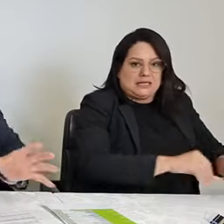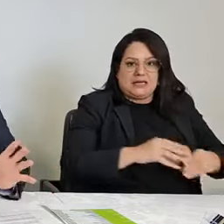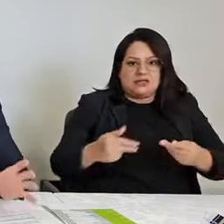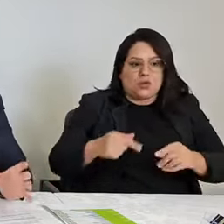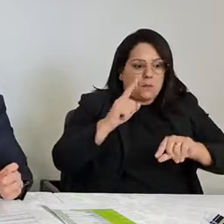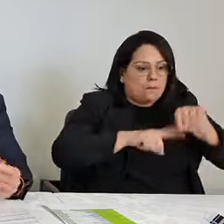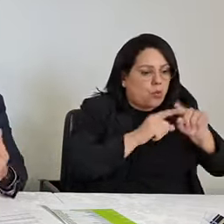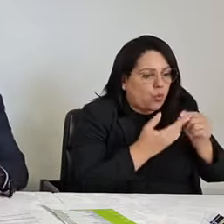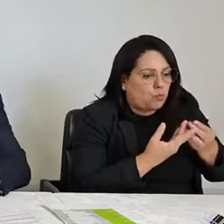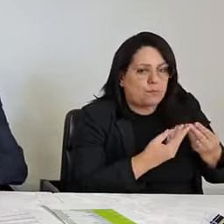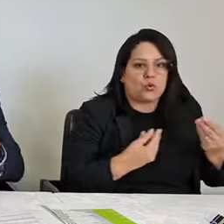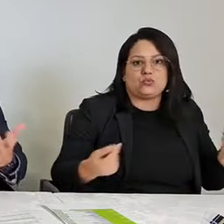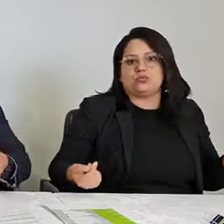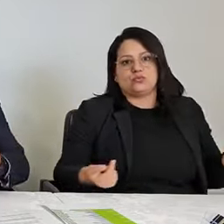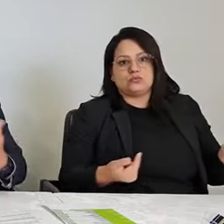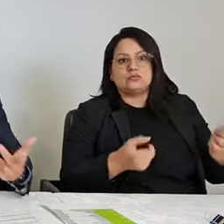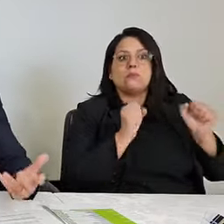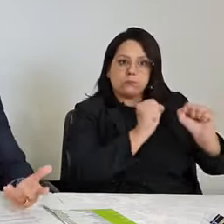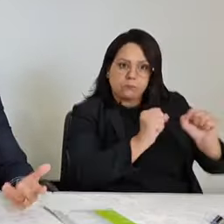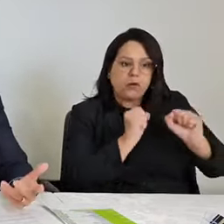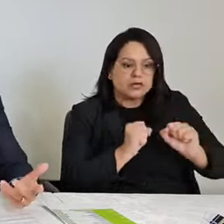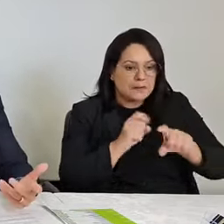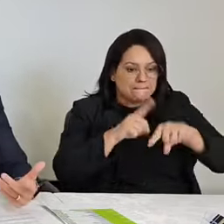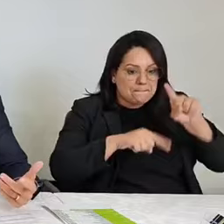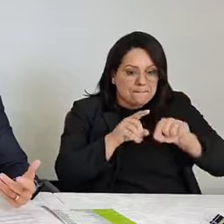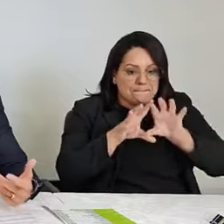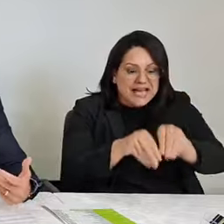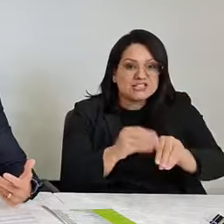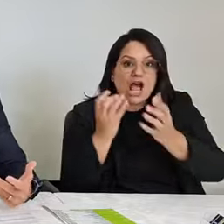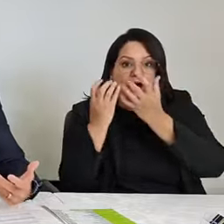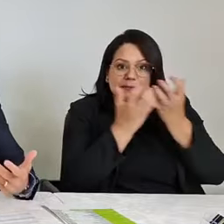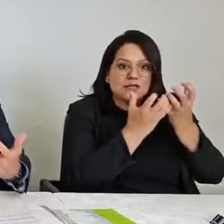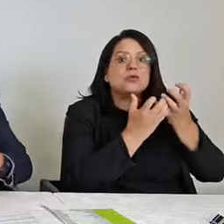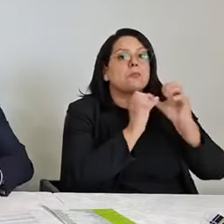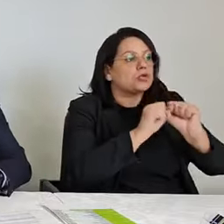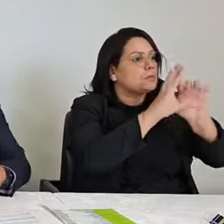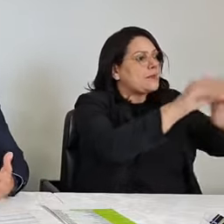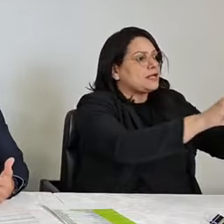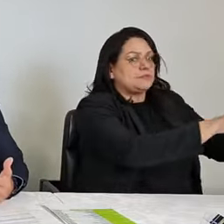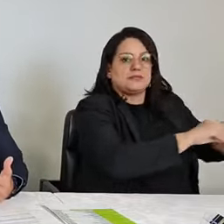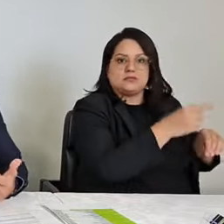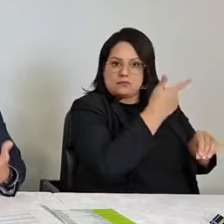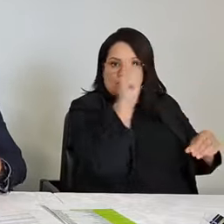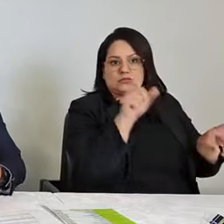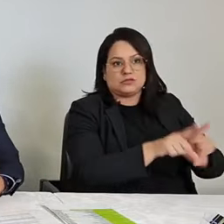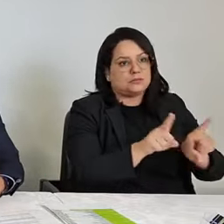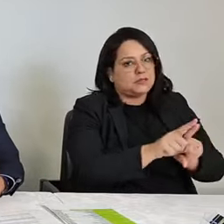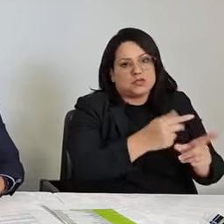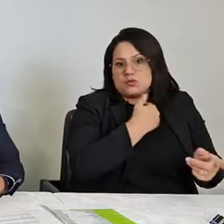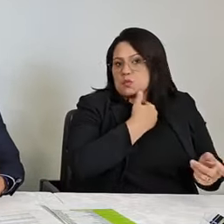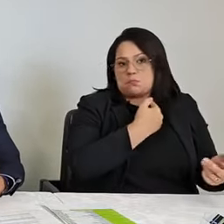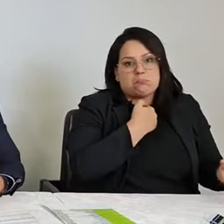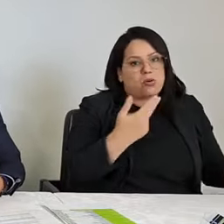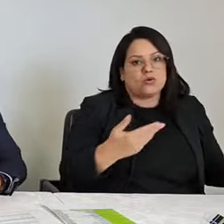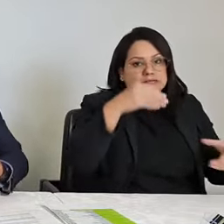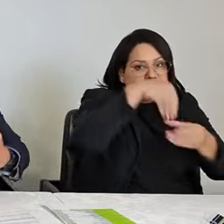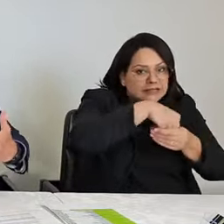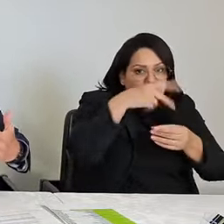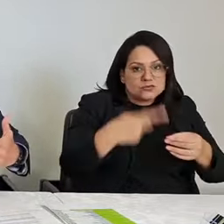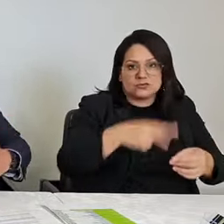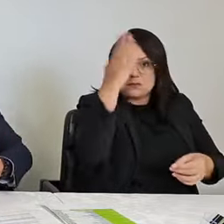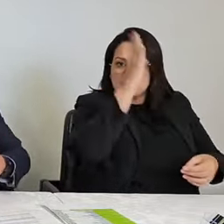num produto qualquer, é sinal que ele vai poder interferir em outros. E nós não podemos regular aqui a oferta de mercadoria aqui dentro do